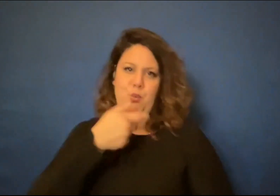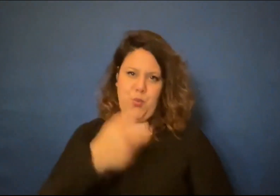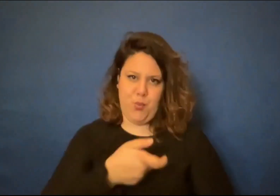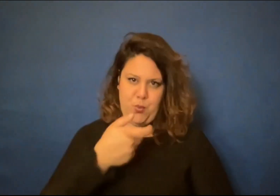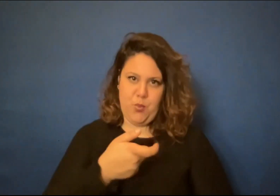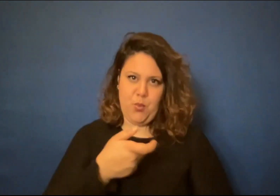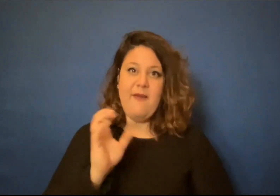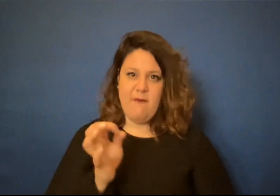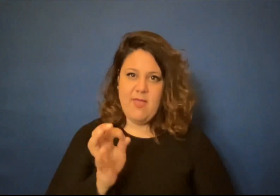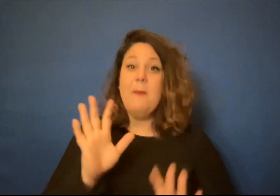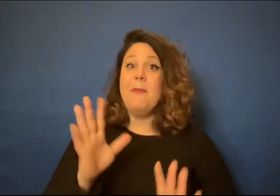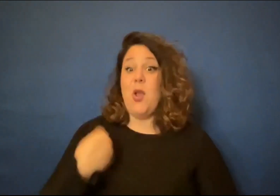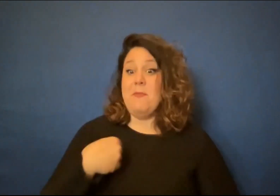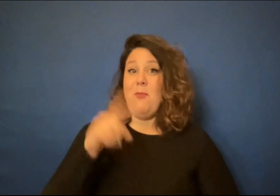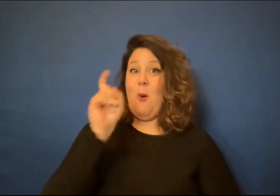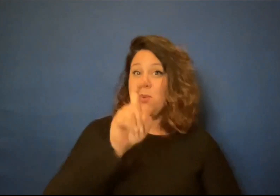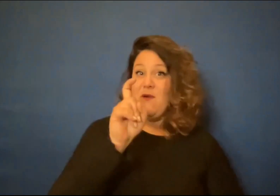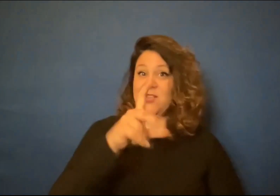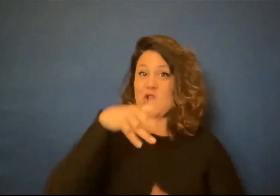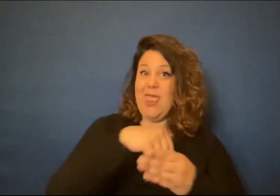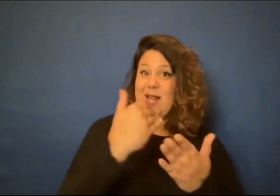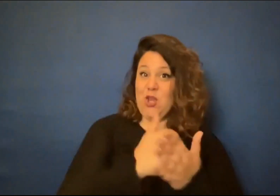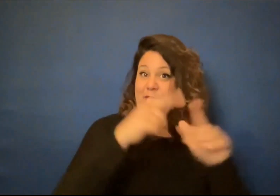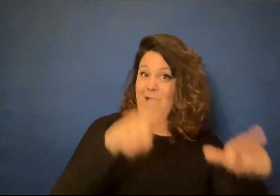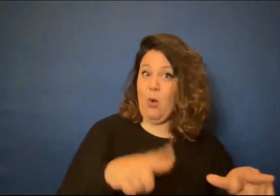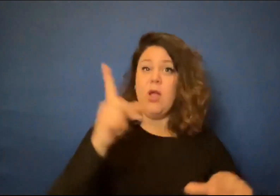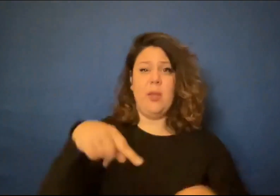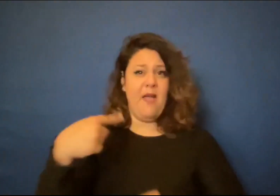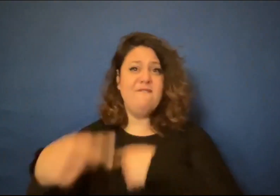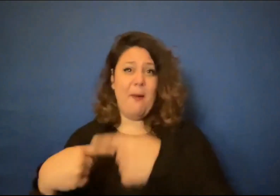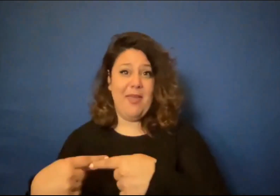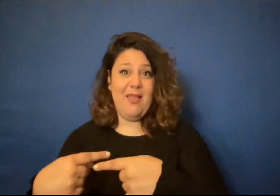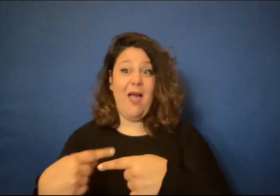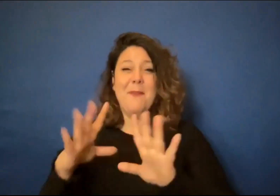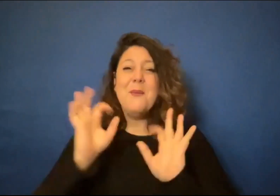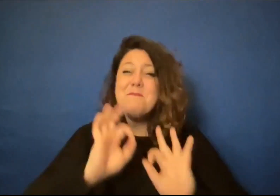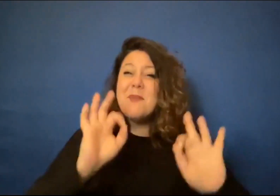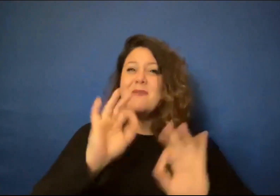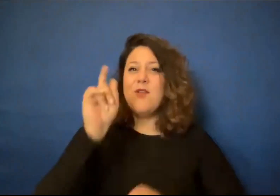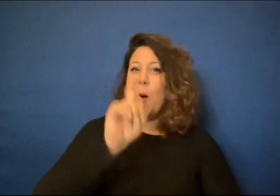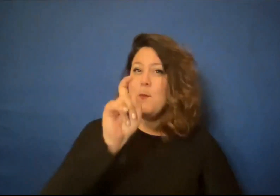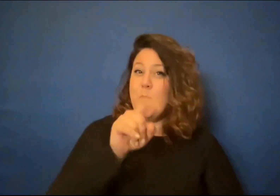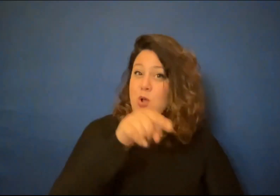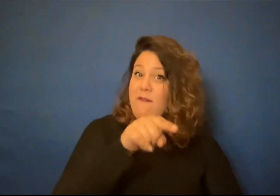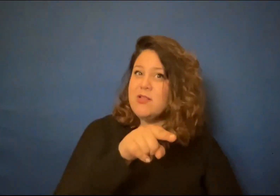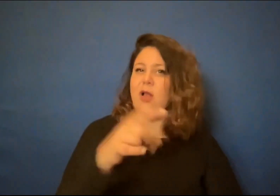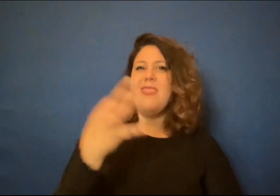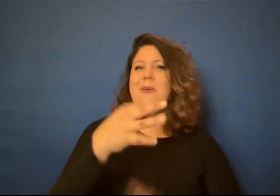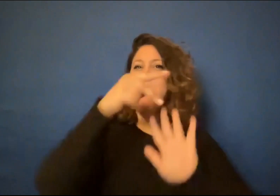propia familia, pero sobre todo cuando hablamos del aula, tendrían que tener protocolos de